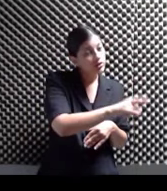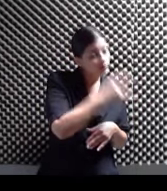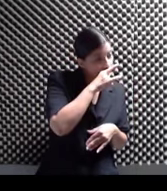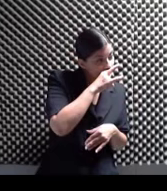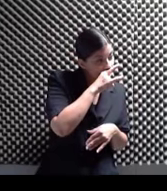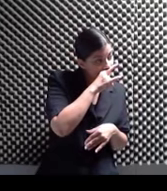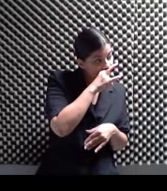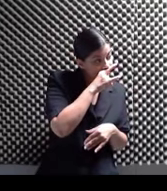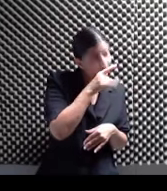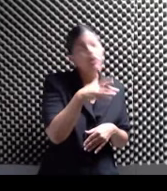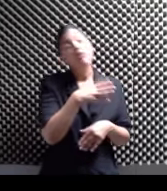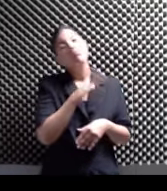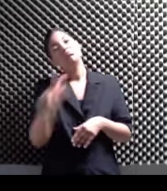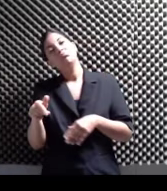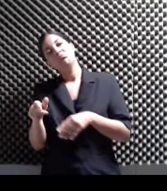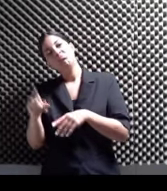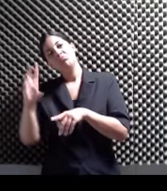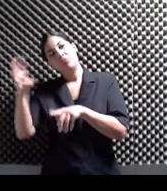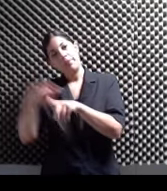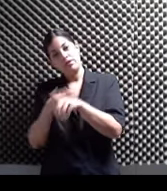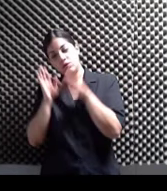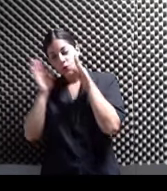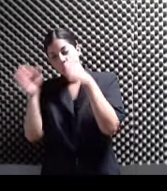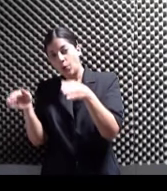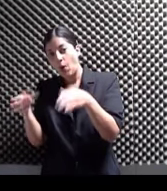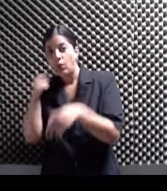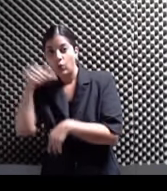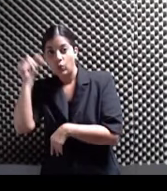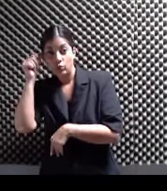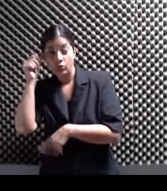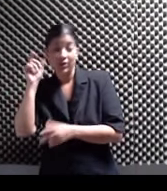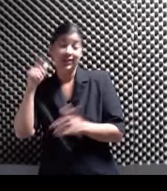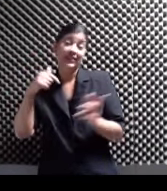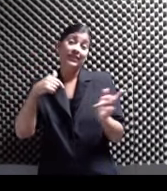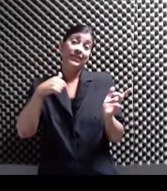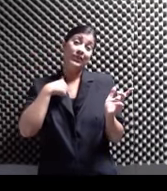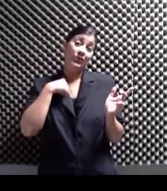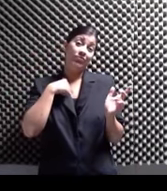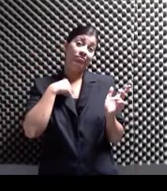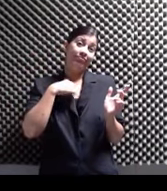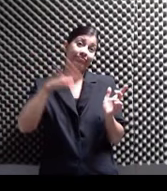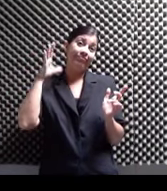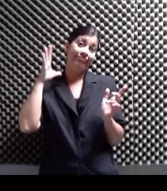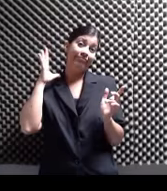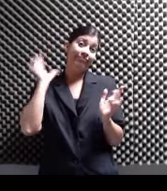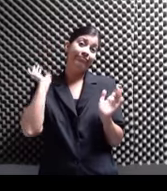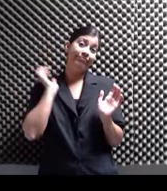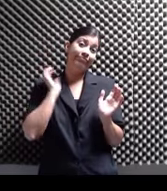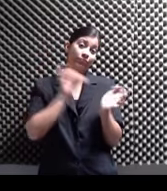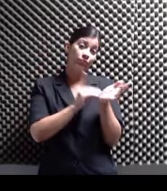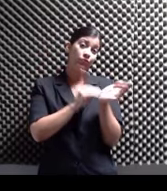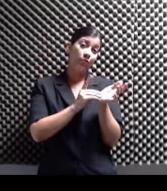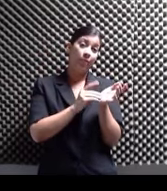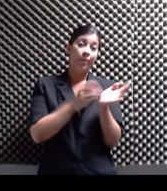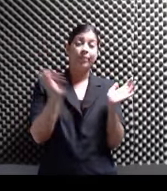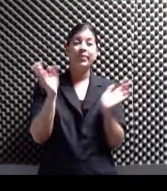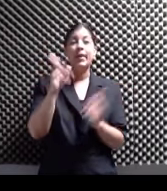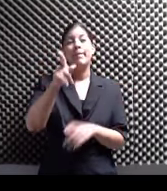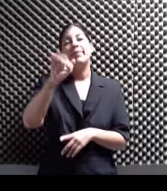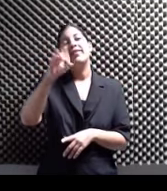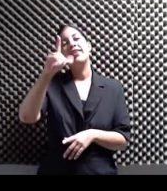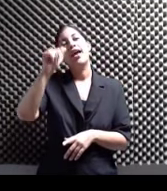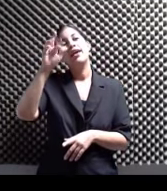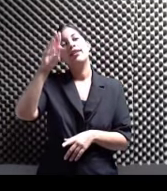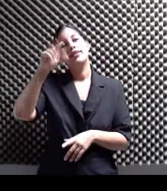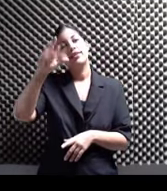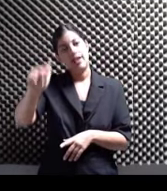tengo una deuda bien grande con mis niños porque yo fui pediatra. Claro. Entonces, me fui de pediatra para dermatólogo. Entonces dije, son niños abandonados. Yo dije, ahora les voy a